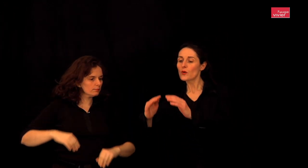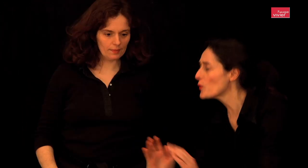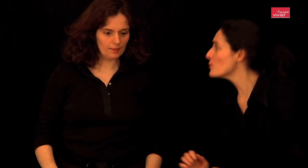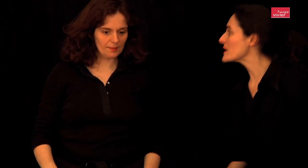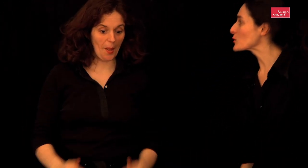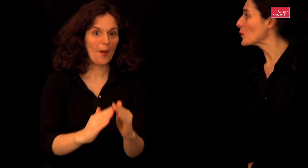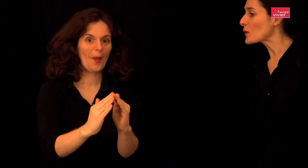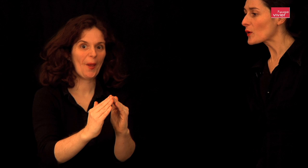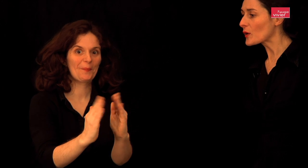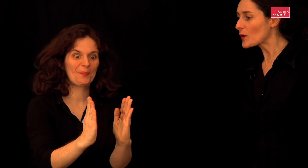une maison,